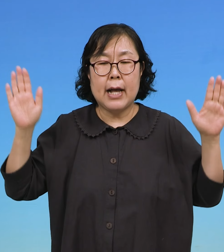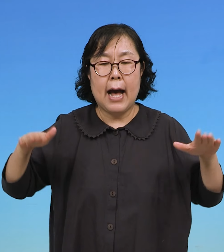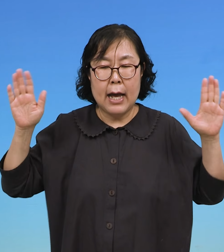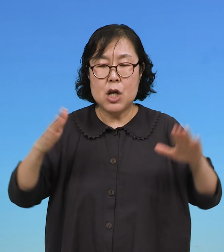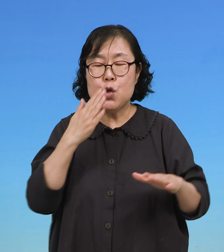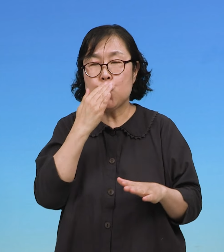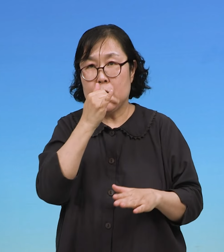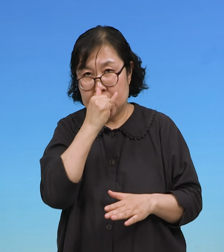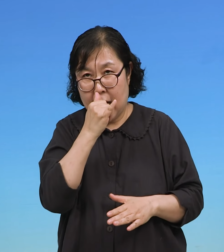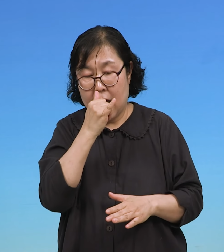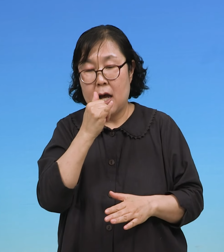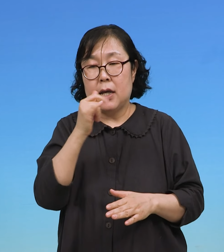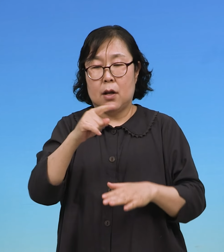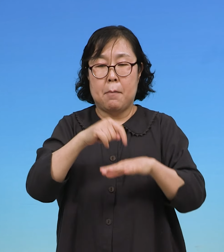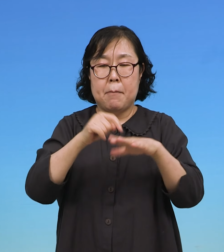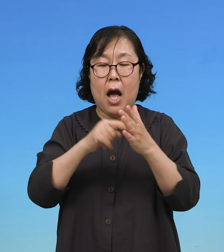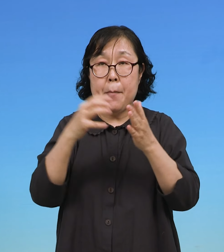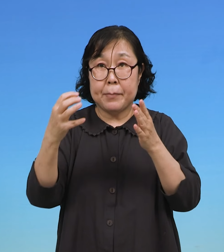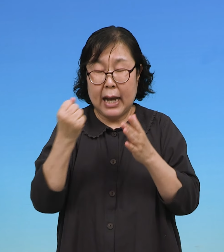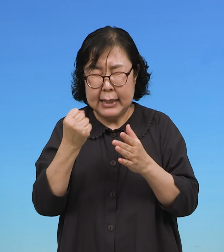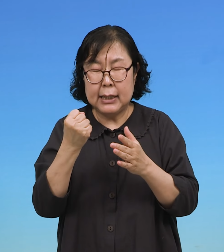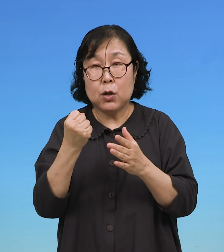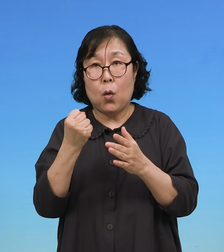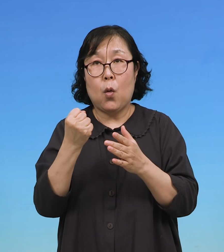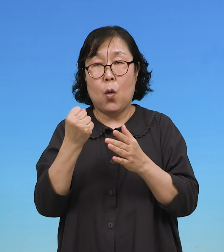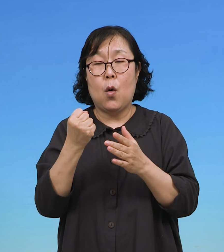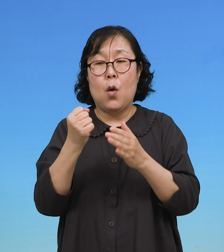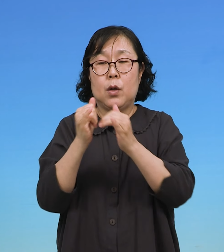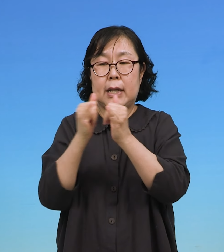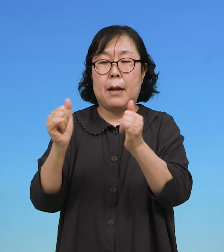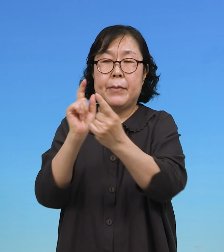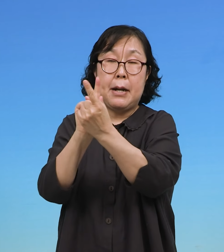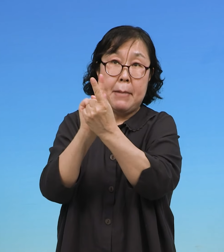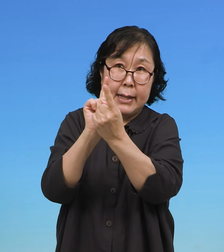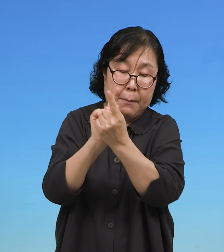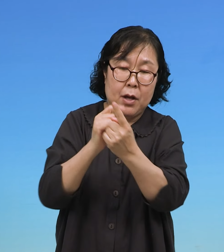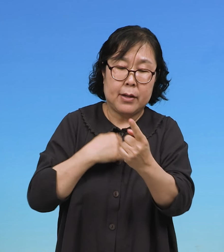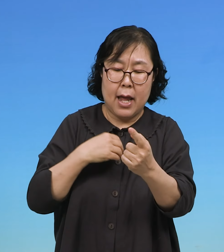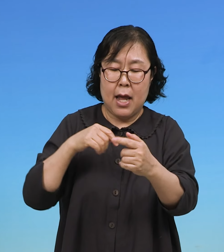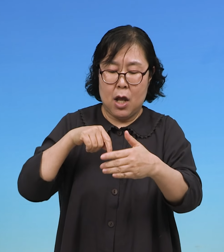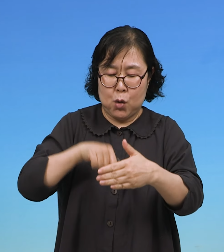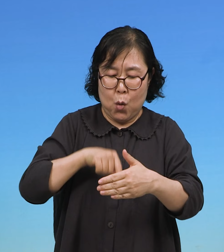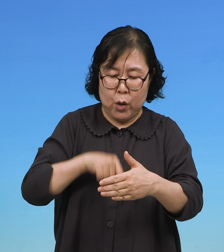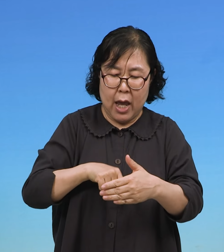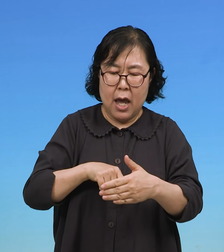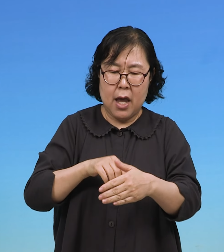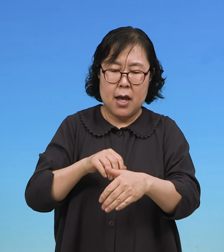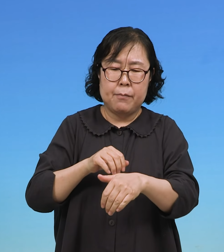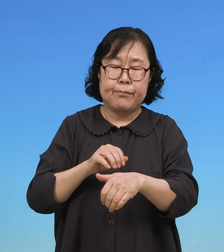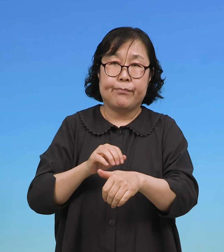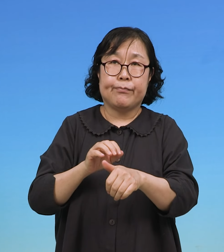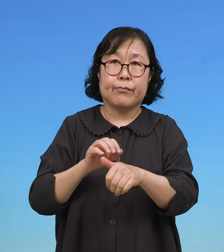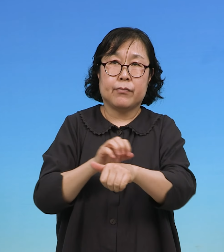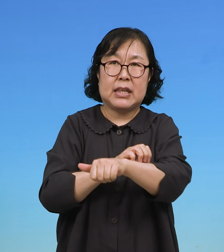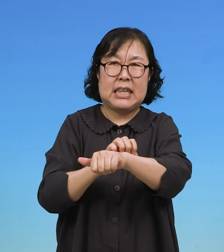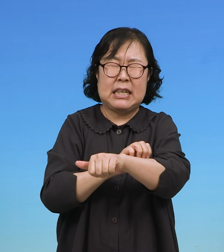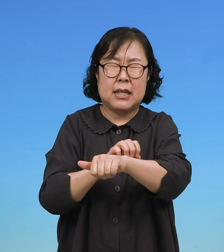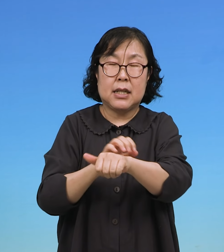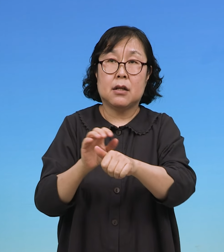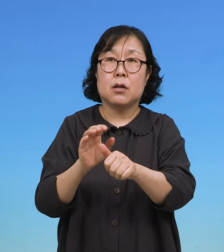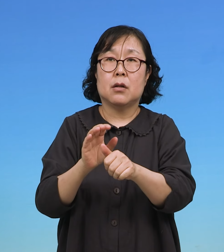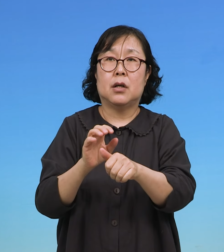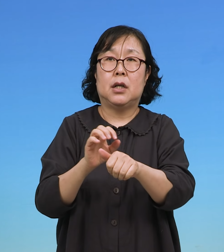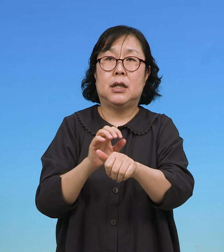사람들을 대한다고 할 때 우리 안에 불친절은 많이 사라지리라고 저는 생각합니다. 아브라함이